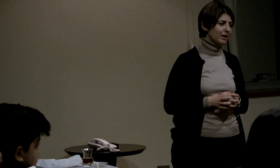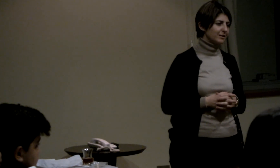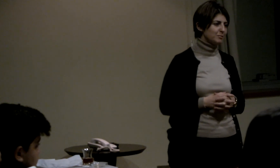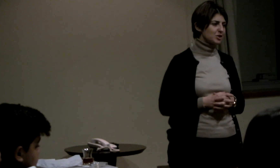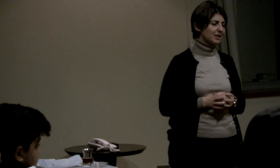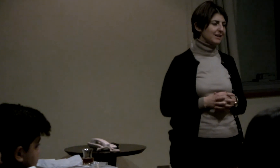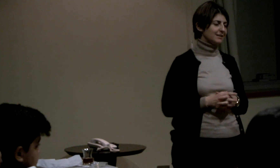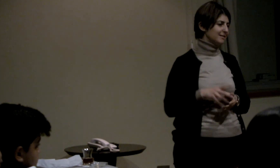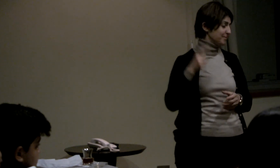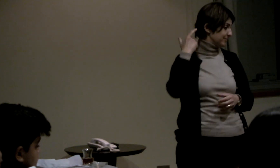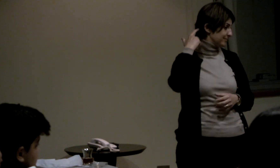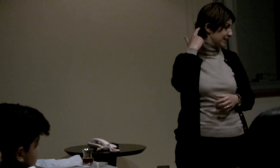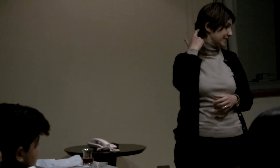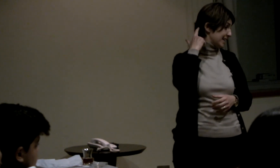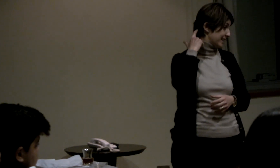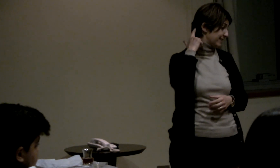Öğrendiğimiz şeylerden. Gezi'ye gittik.